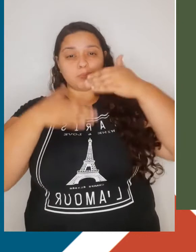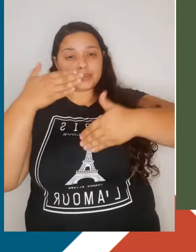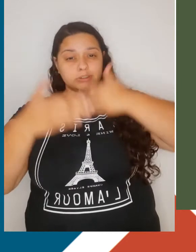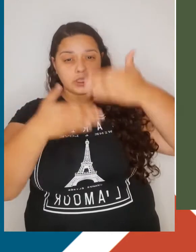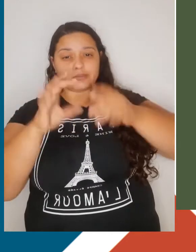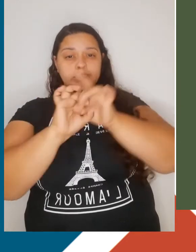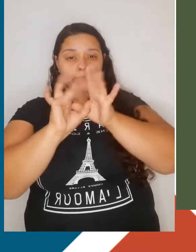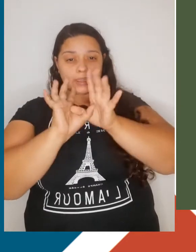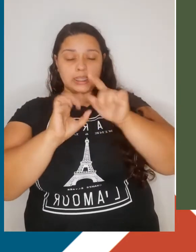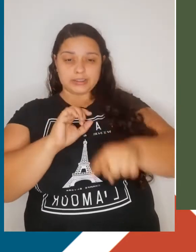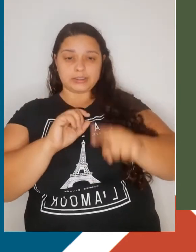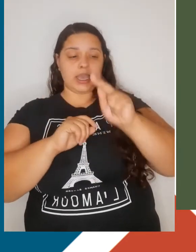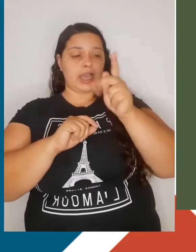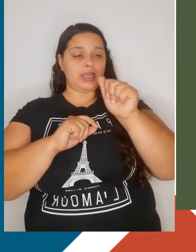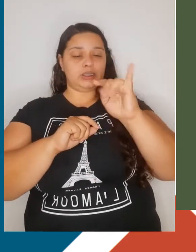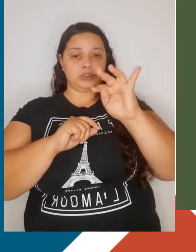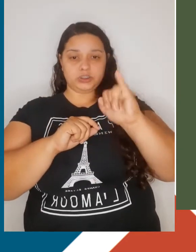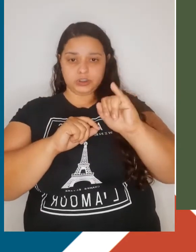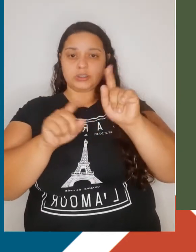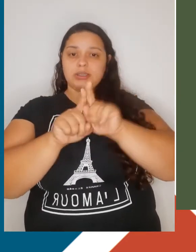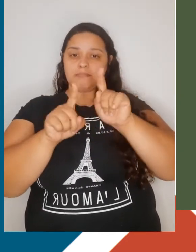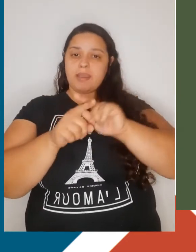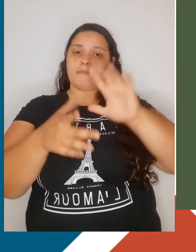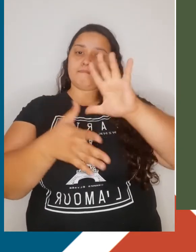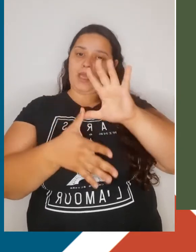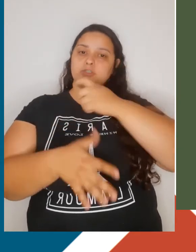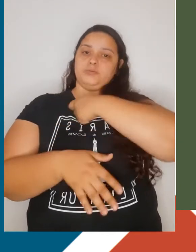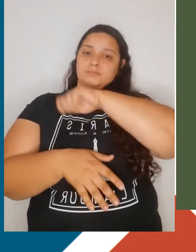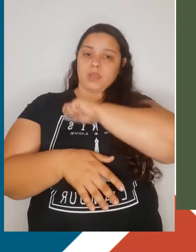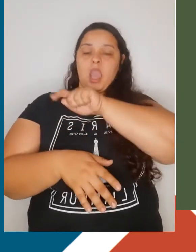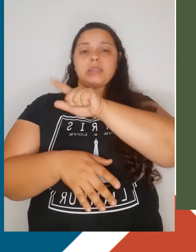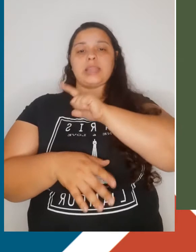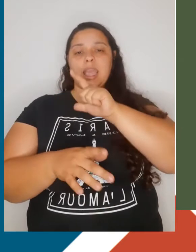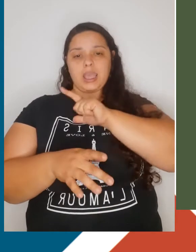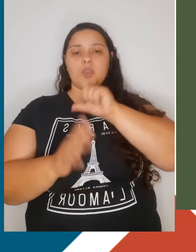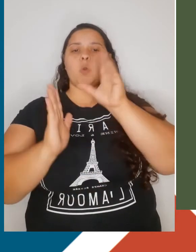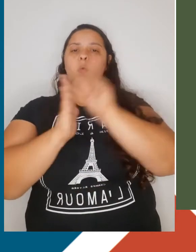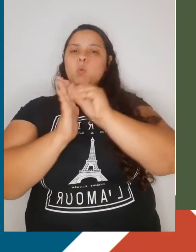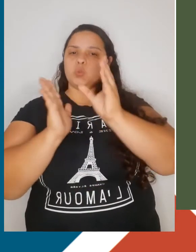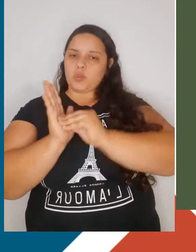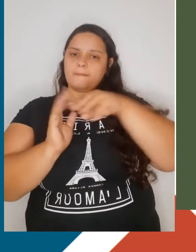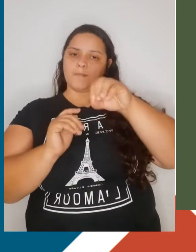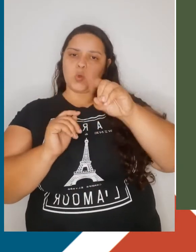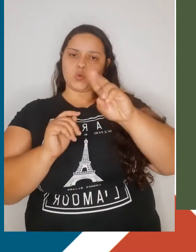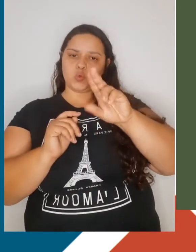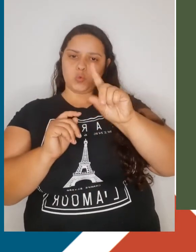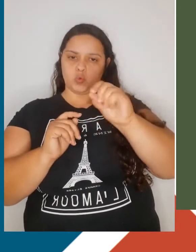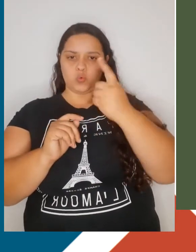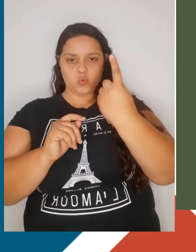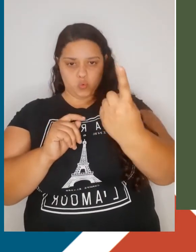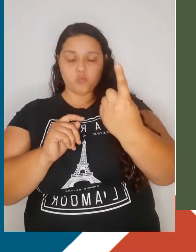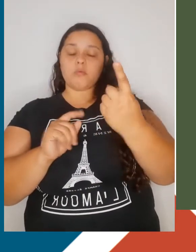conversar sobre os processos de independência do Haiti e da América Espanhola. Vocês vão encontrar esse conteúdo no módulo